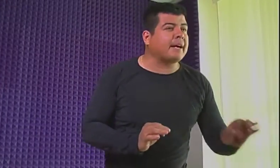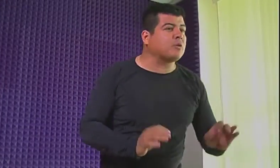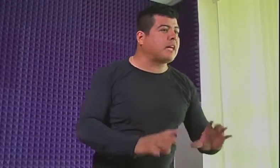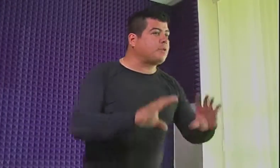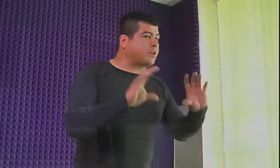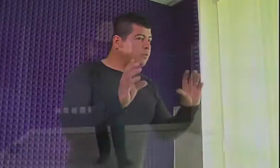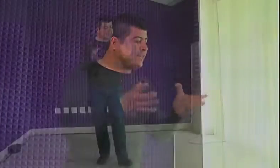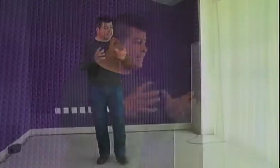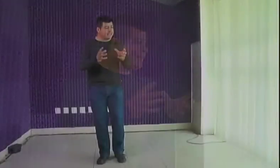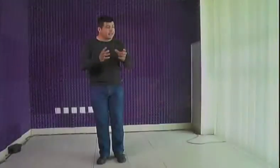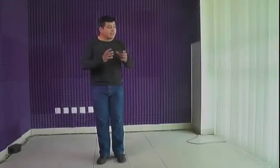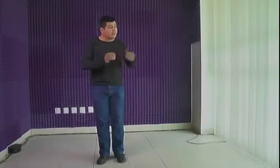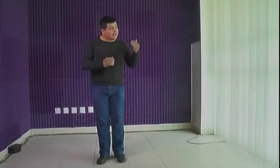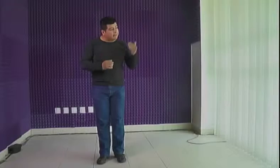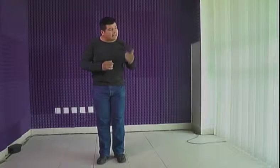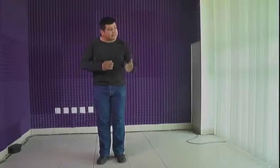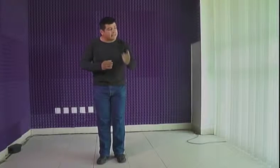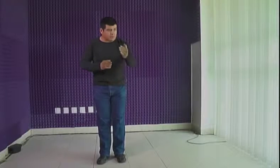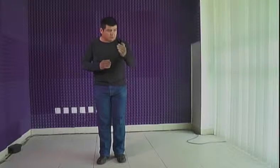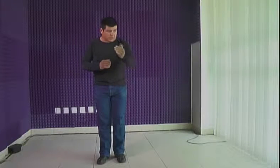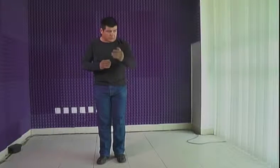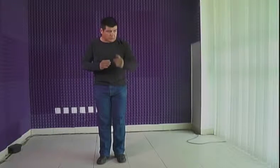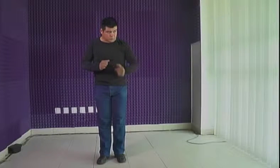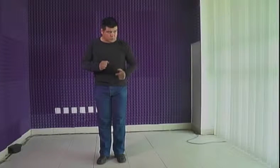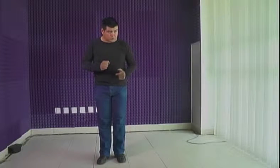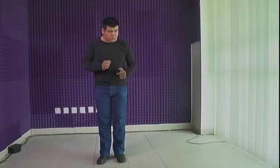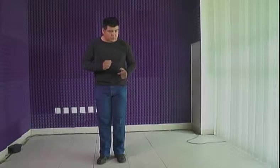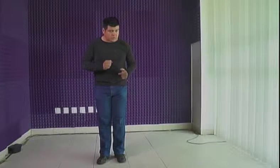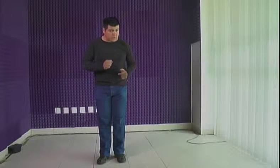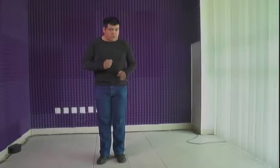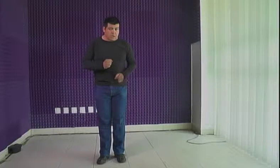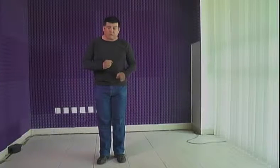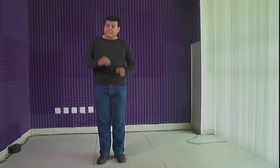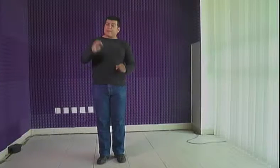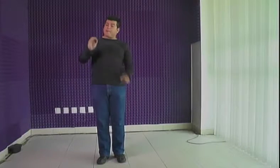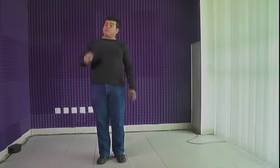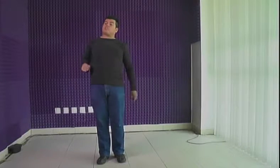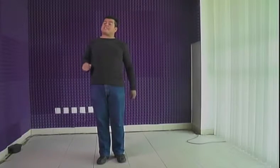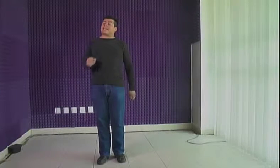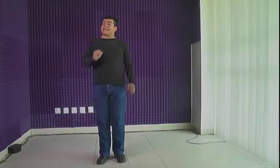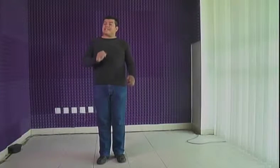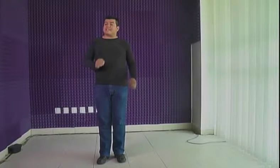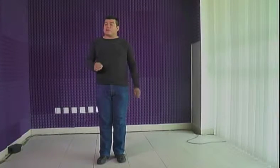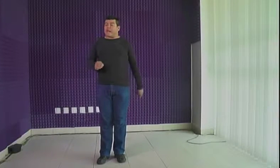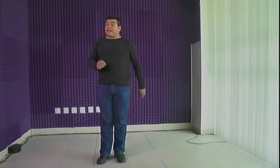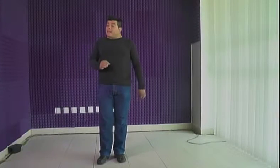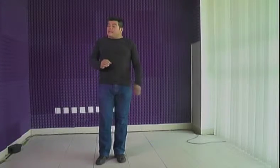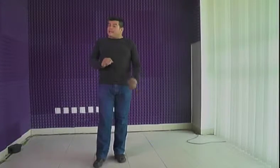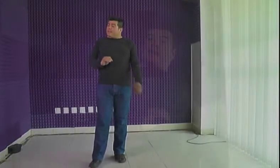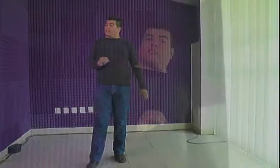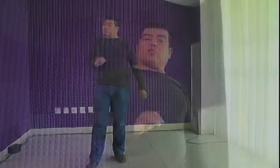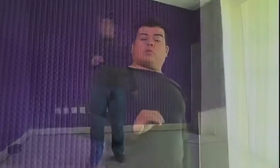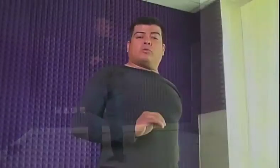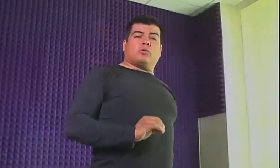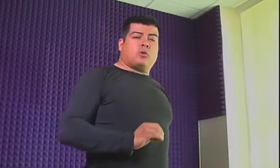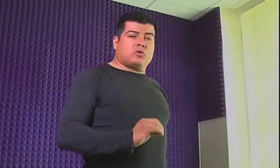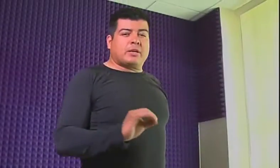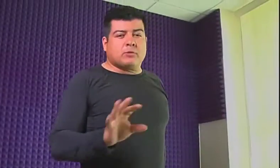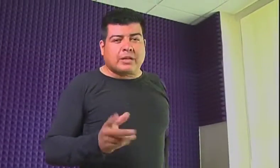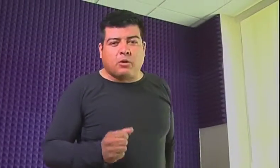acordado reunirse para partir los cuatro juntos. Cuando estaba a punto de llegar a este lugar, que todo mundo conocemos